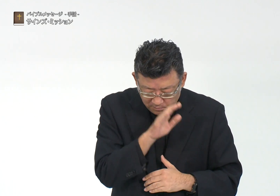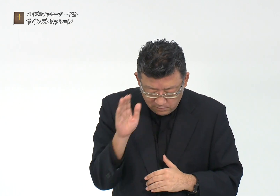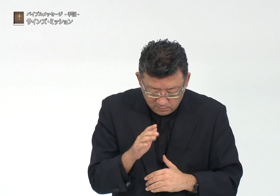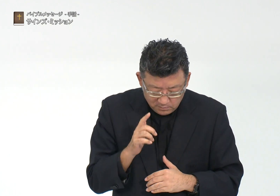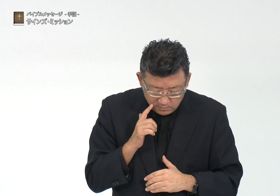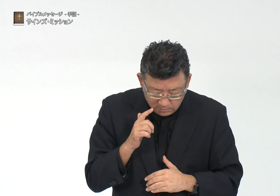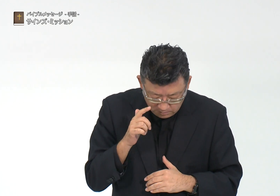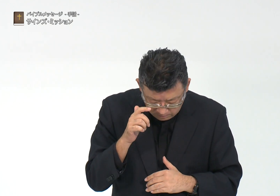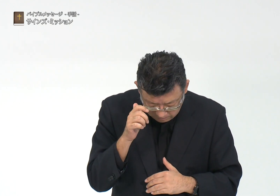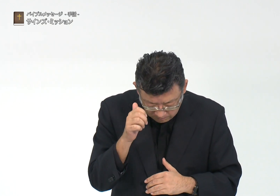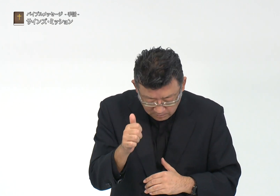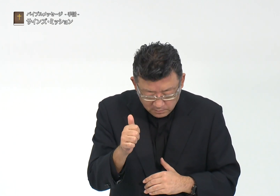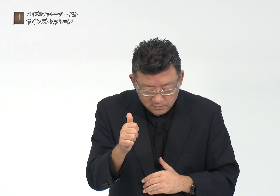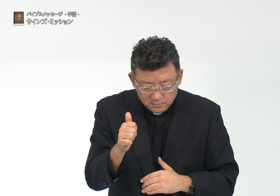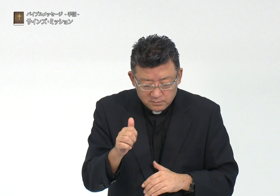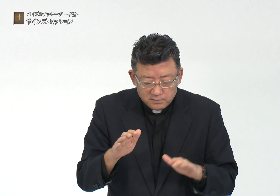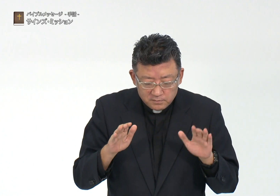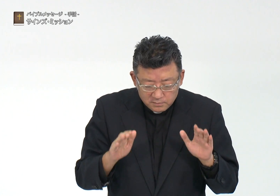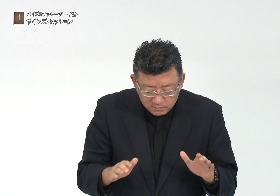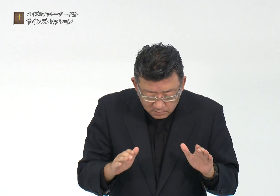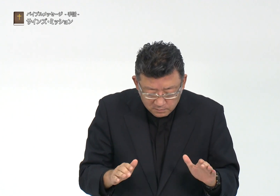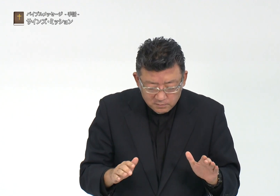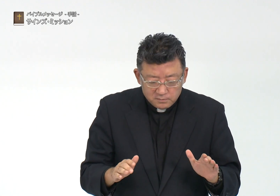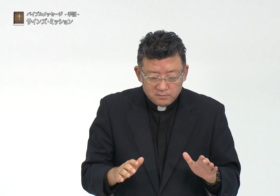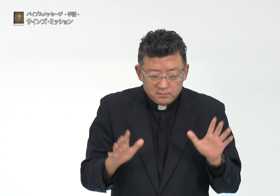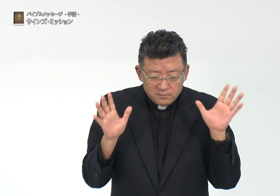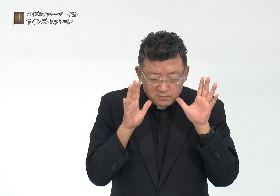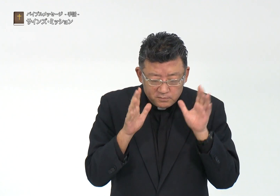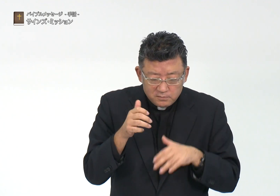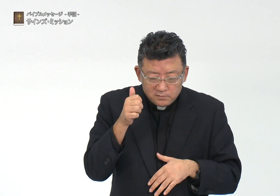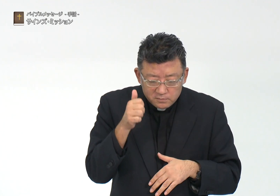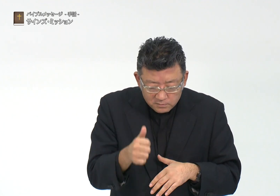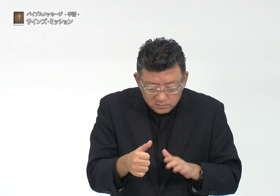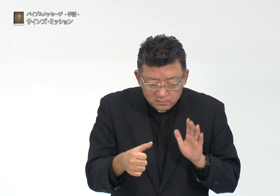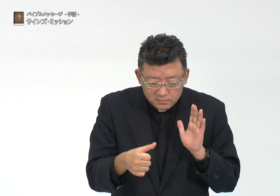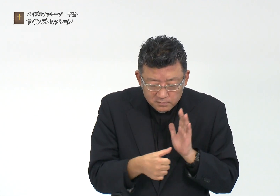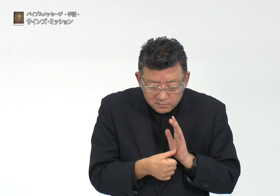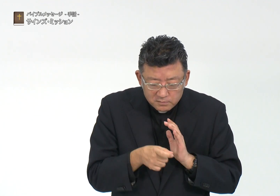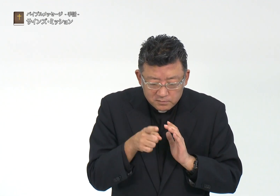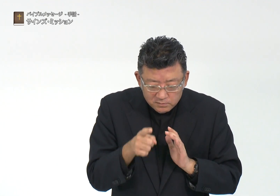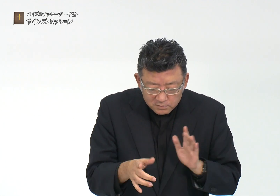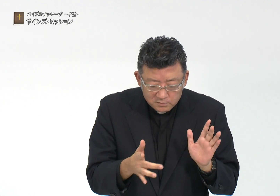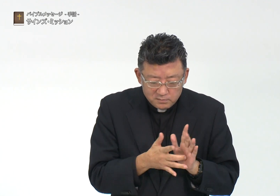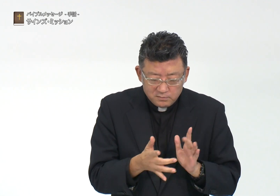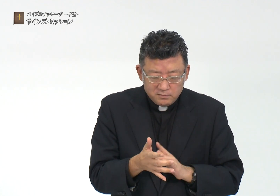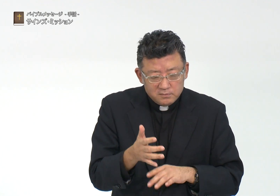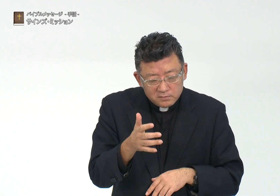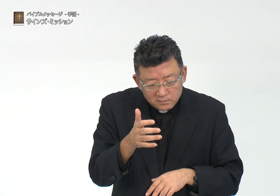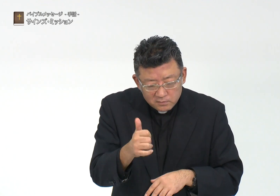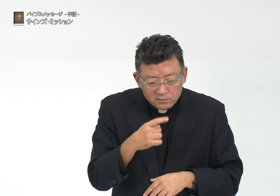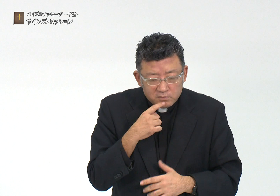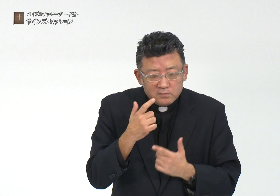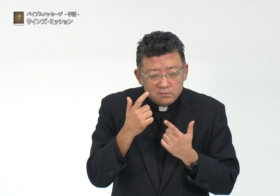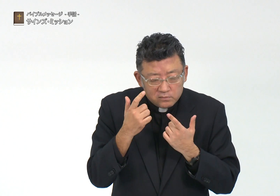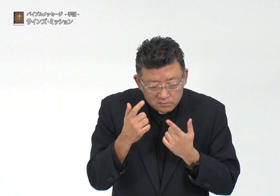恵み深い天の父を今日緑をイエスと